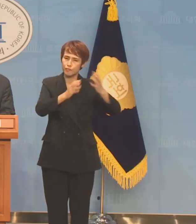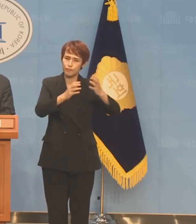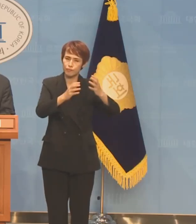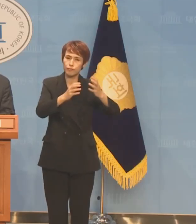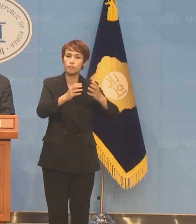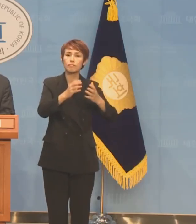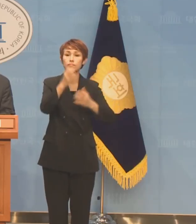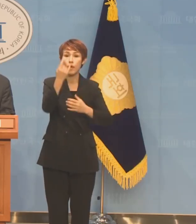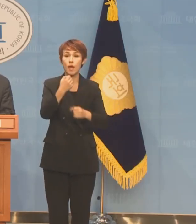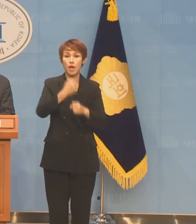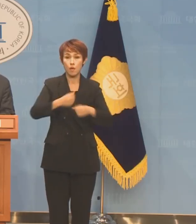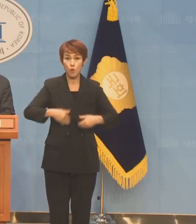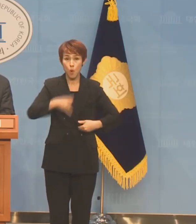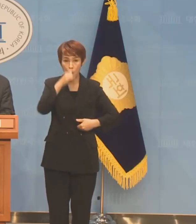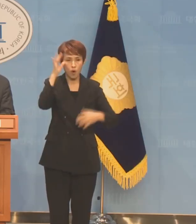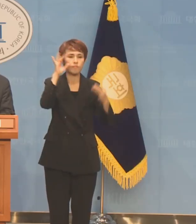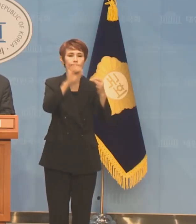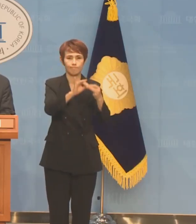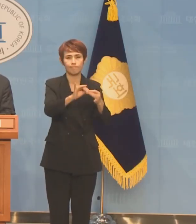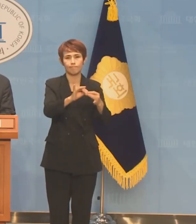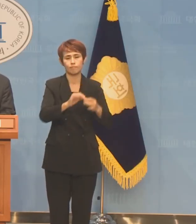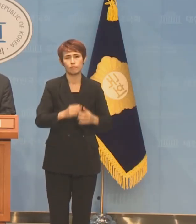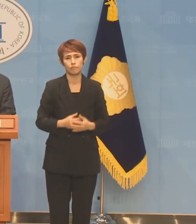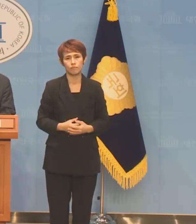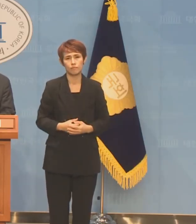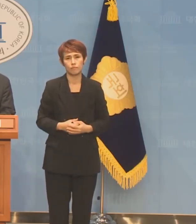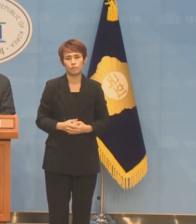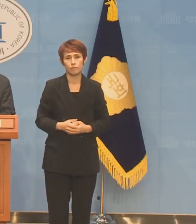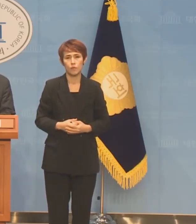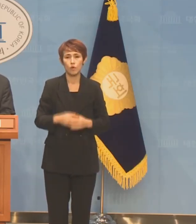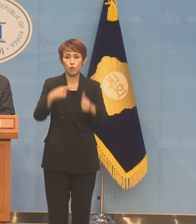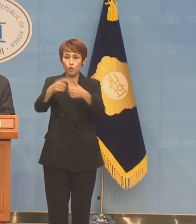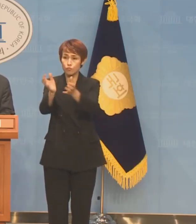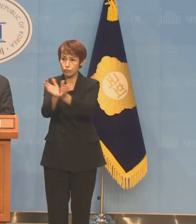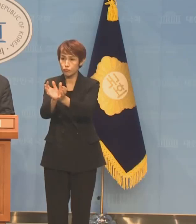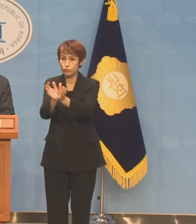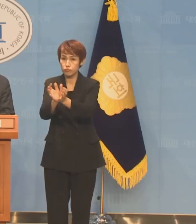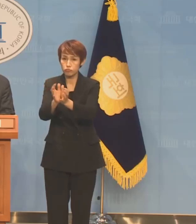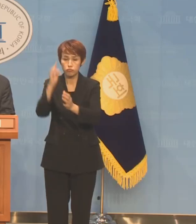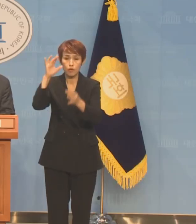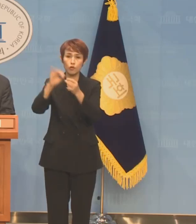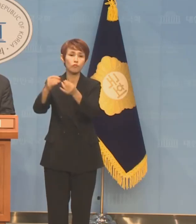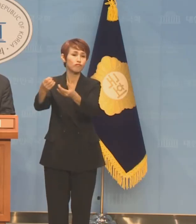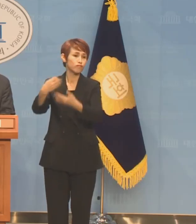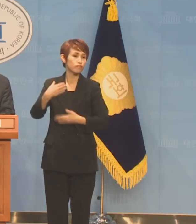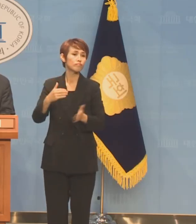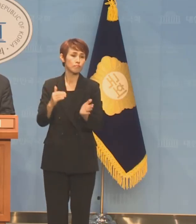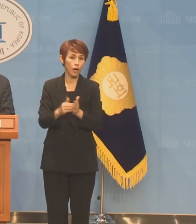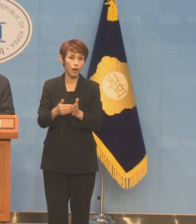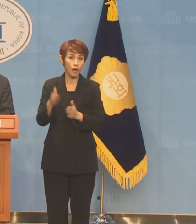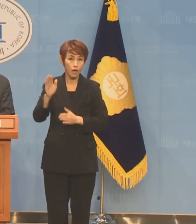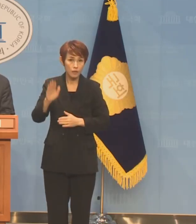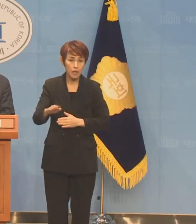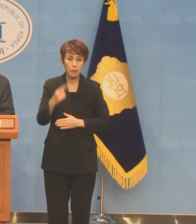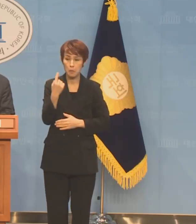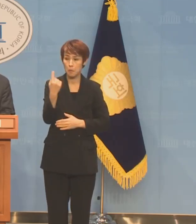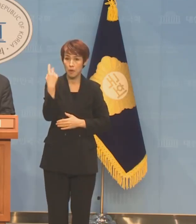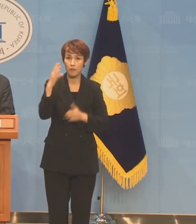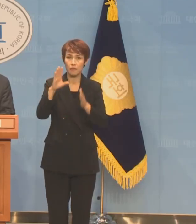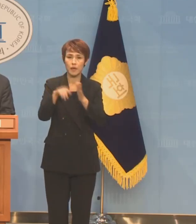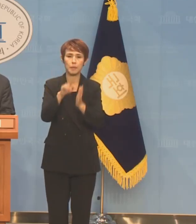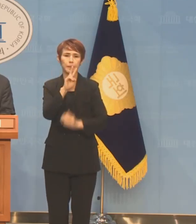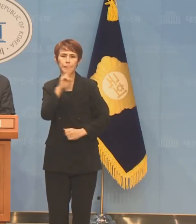조속히 개최해야 한다는 내 뜻을 같이 했습니다. 교육부도 처음에는 찬성했습니다. 하지만 주말 동안에